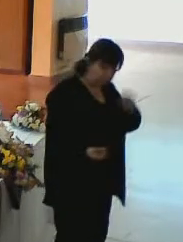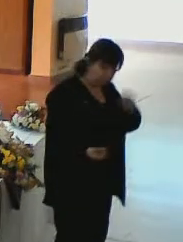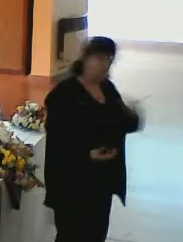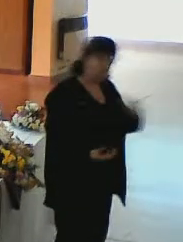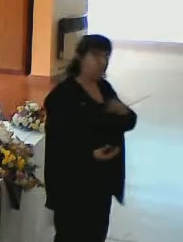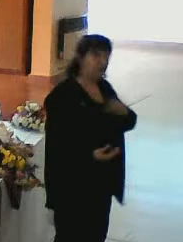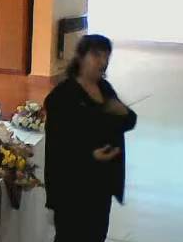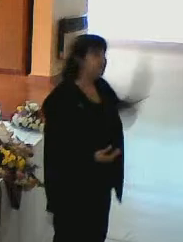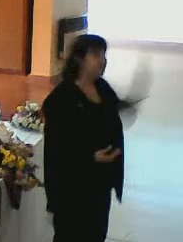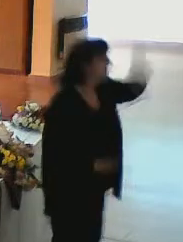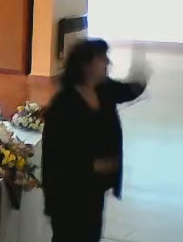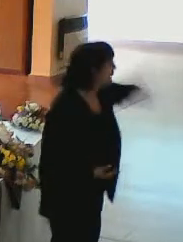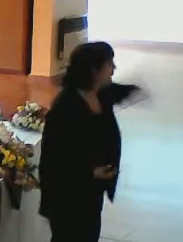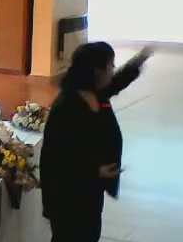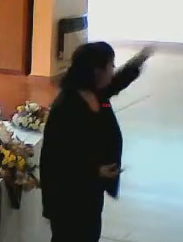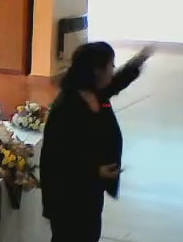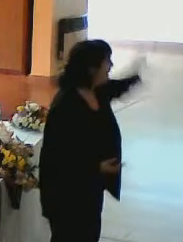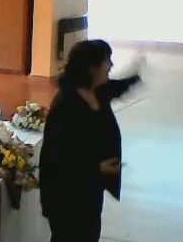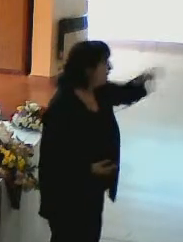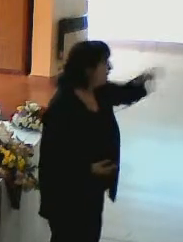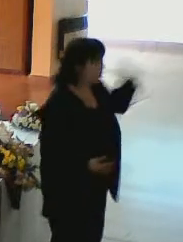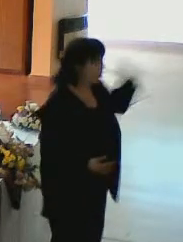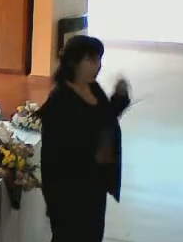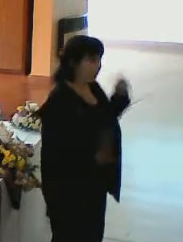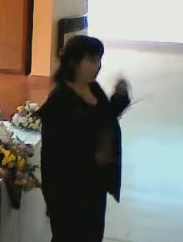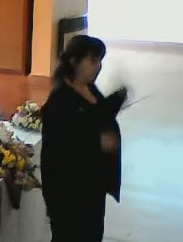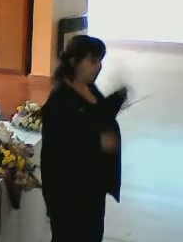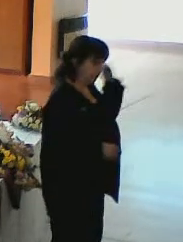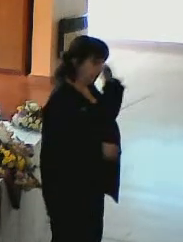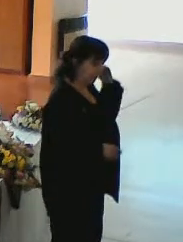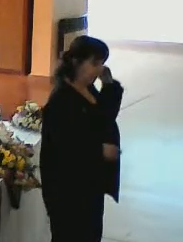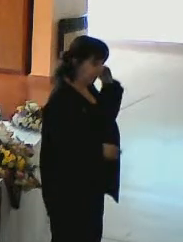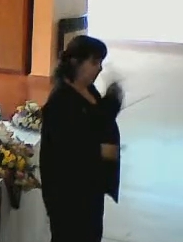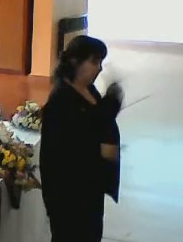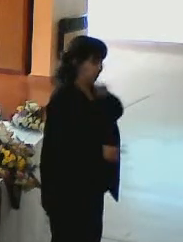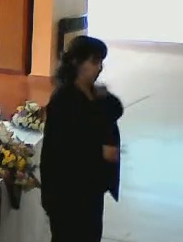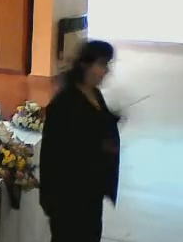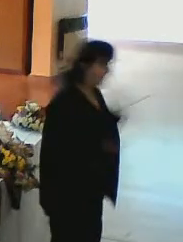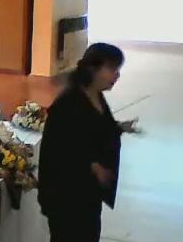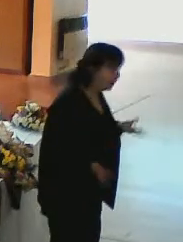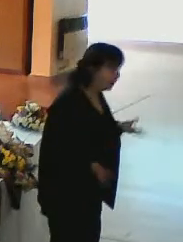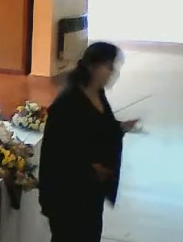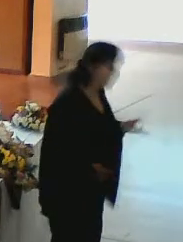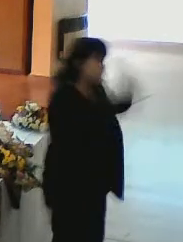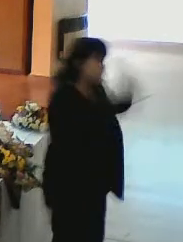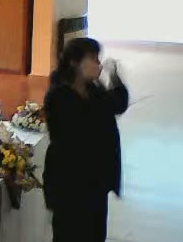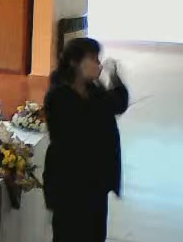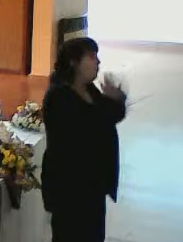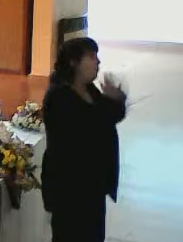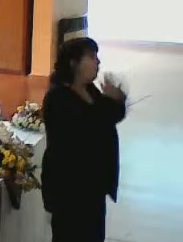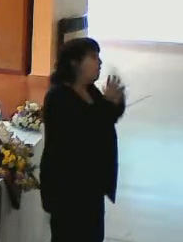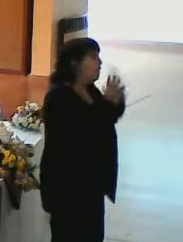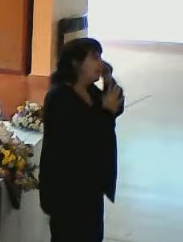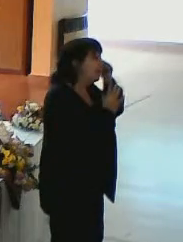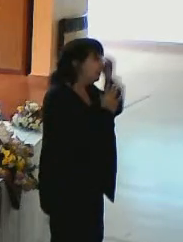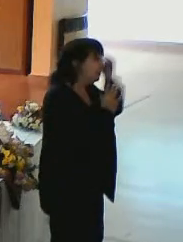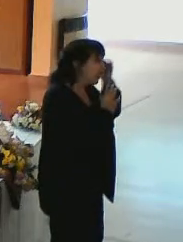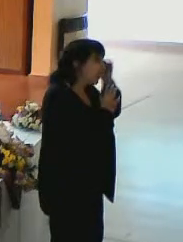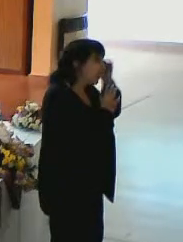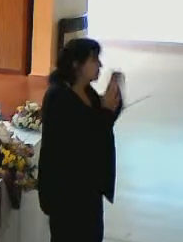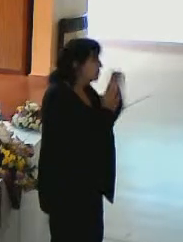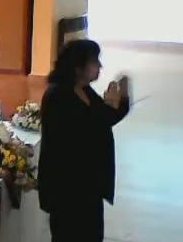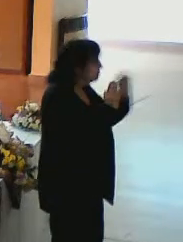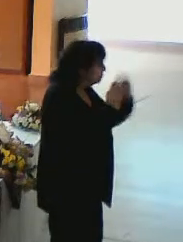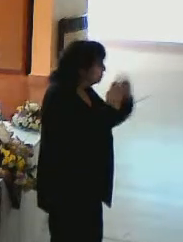una crisis de ansiedad tampoco va a prestar atención y también puede ser bastante inquieto. Entonces, todo esto tenemos que tener en